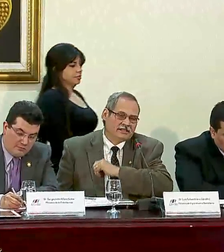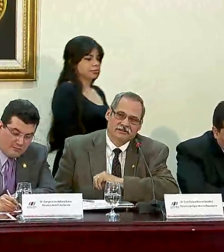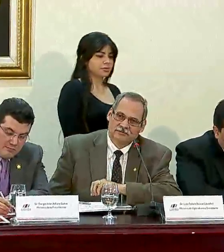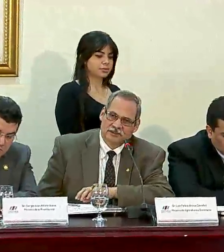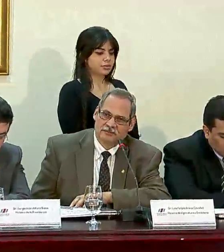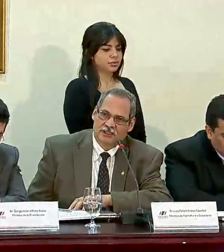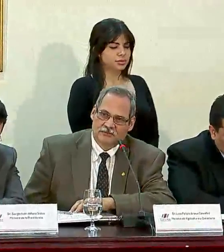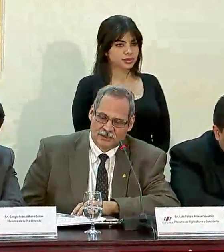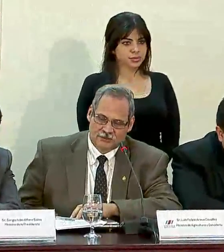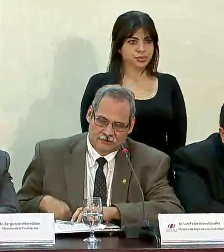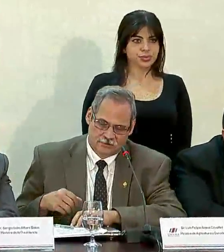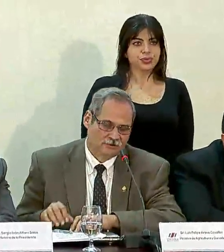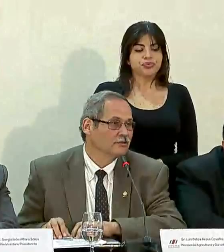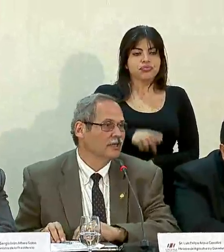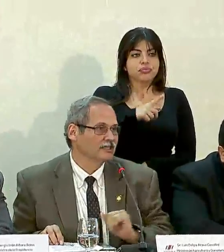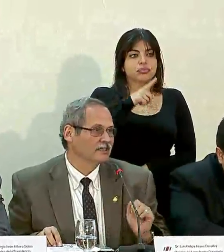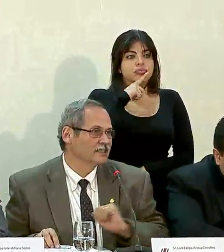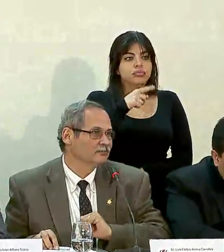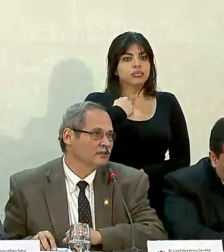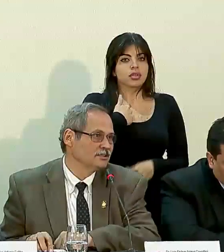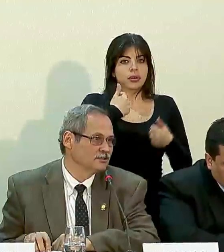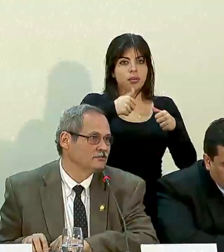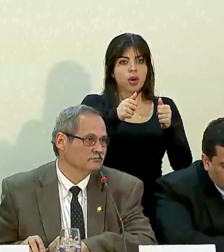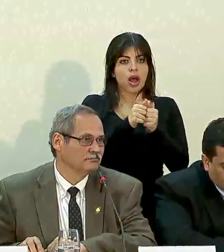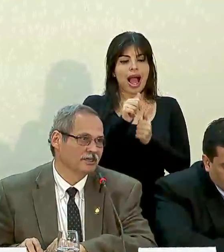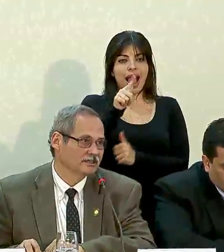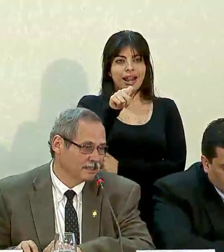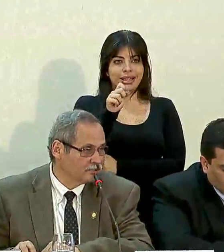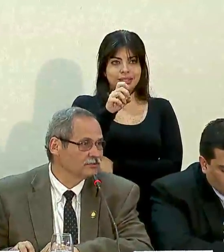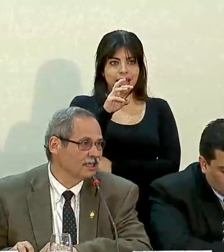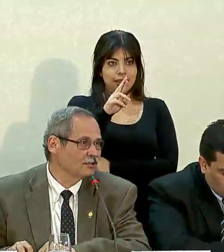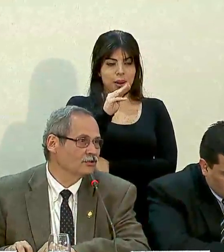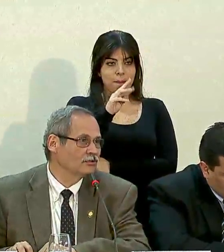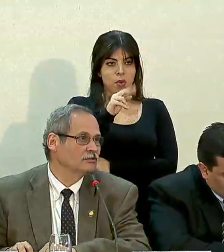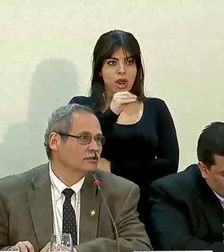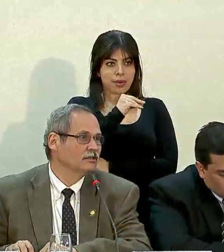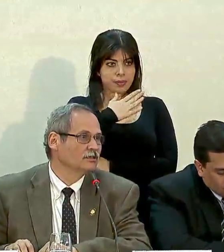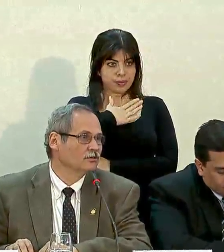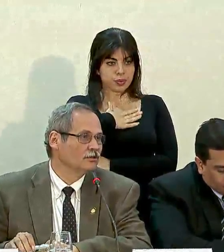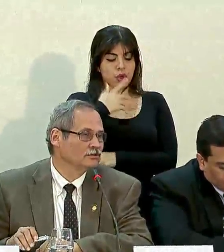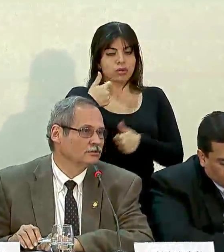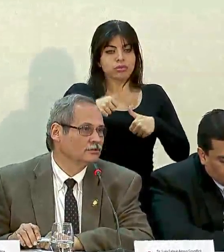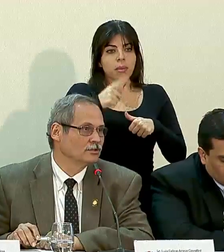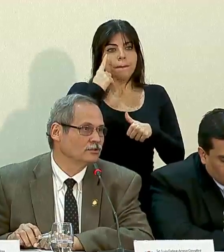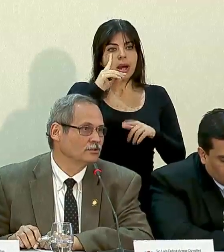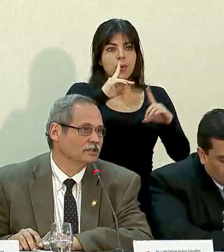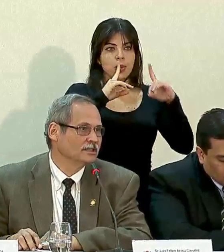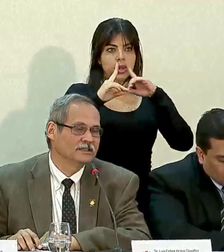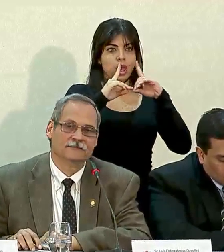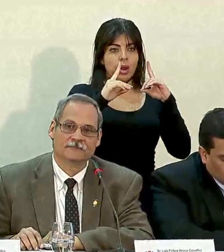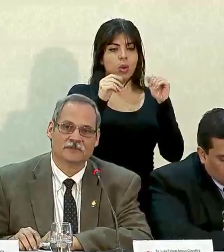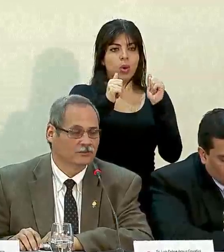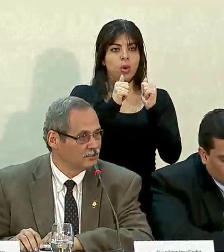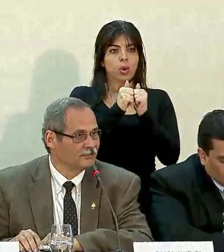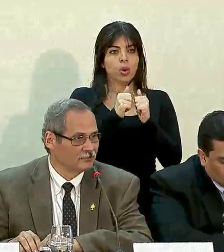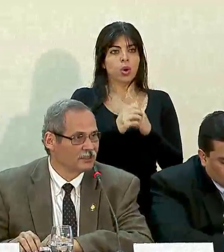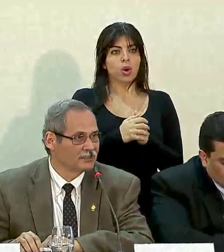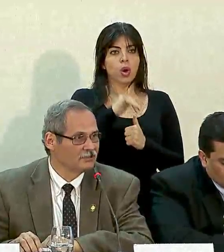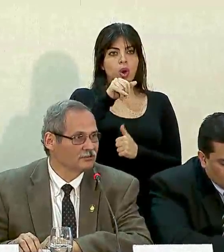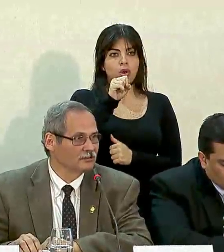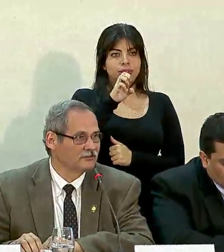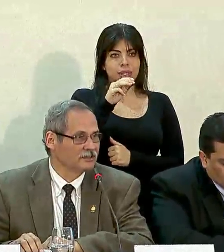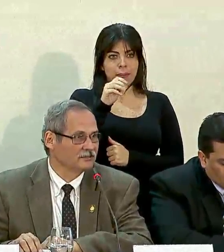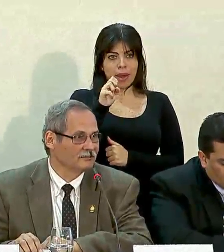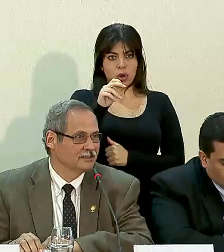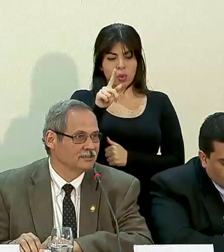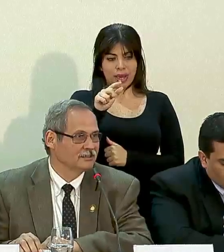en realidad nos pusimos de acuerdo don Alexander Mora y yo para tener un diálogo con don José Manuel